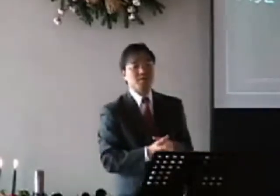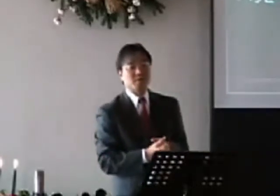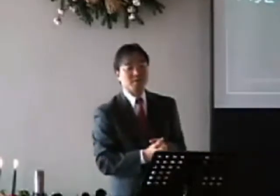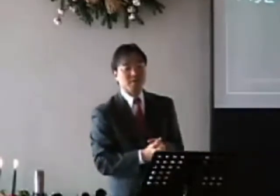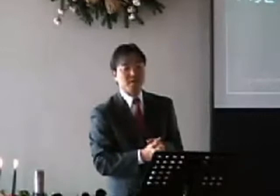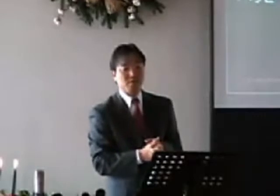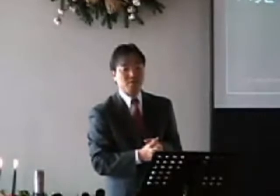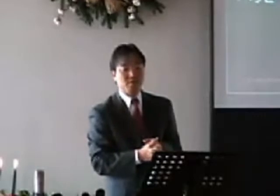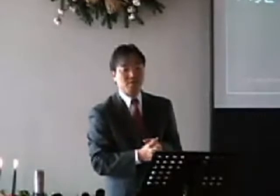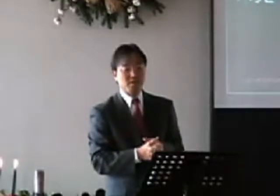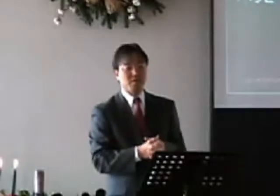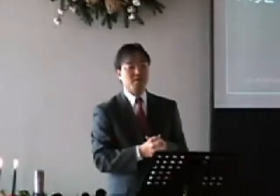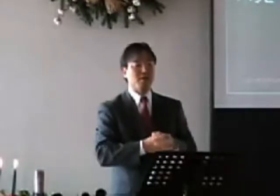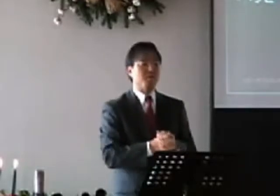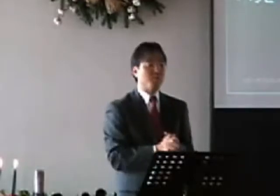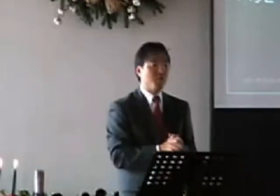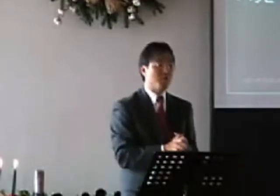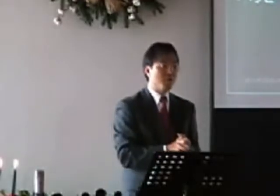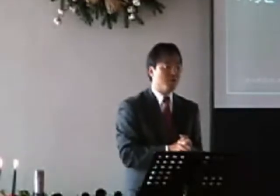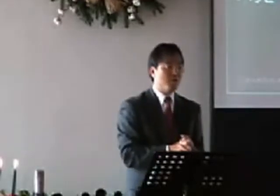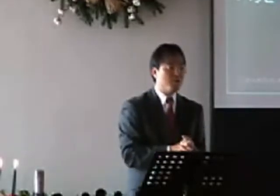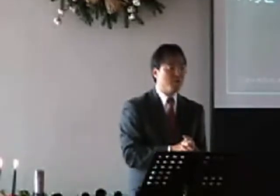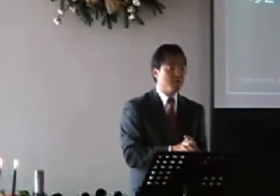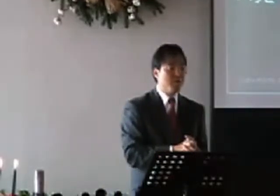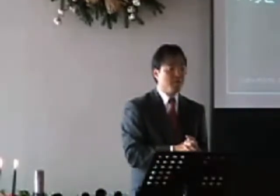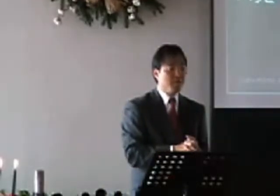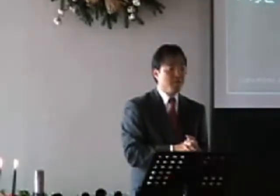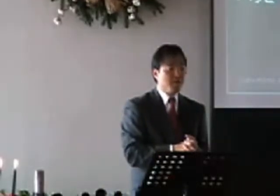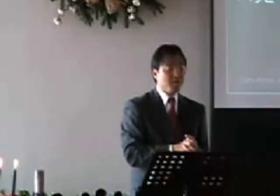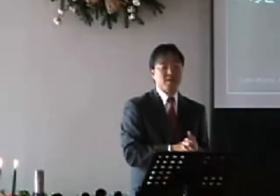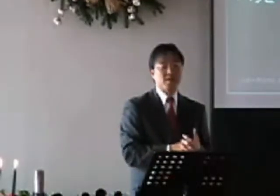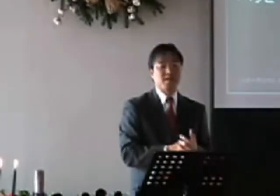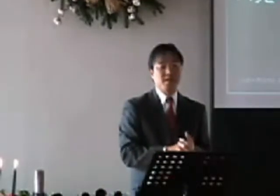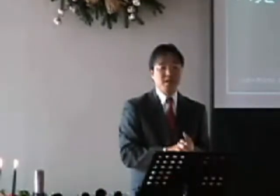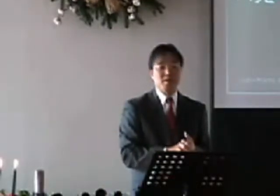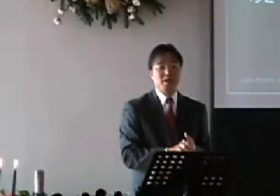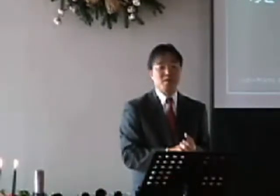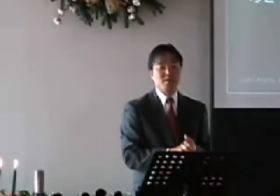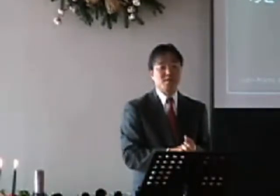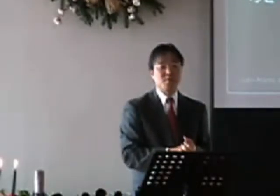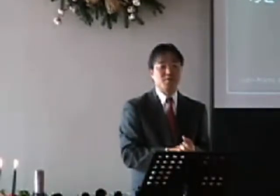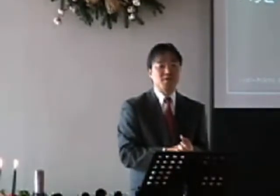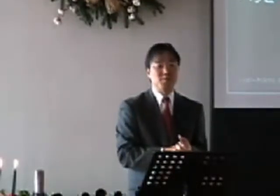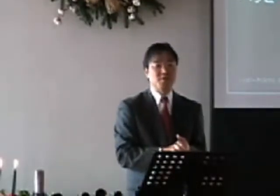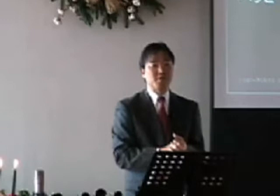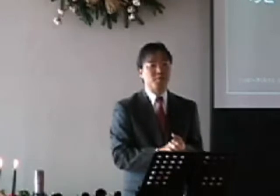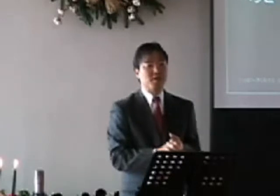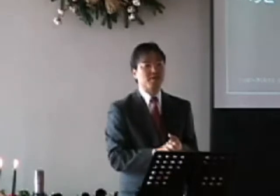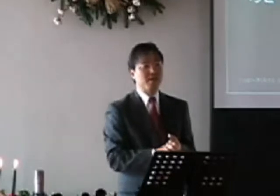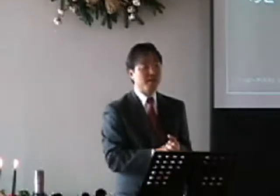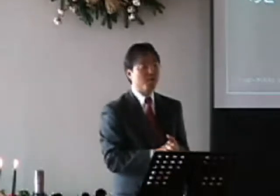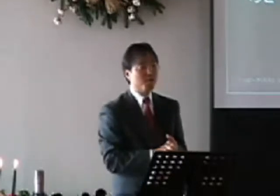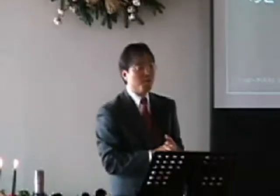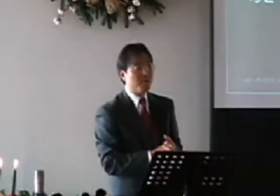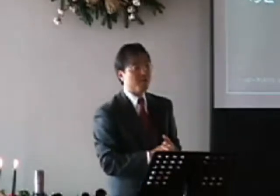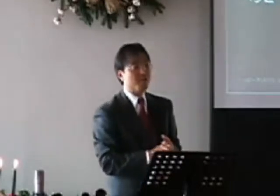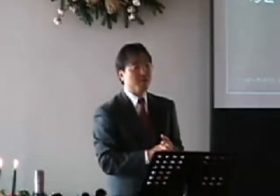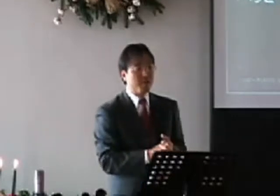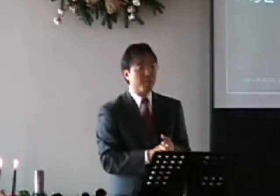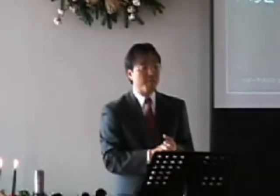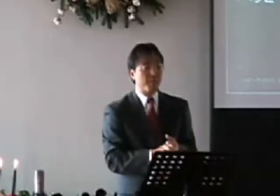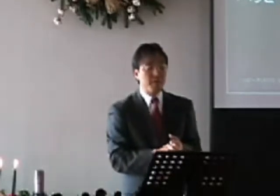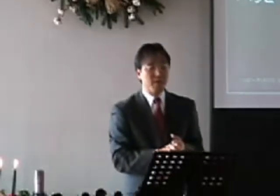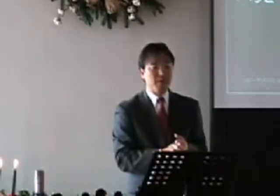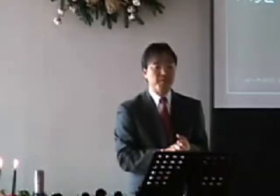、当然その一人でね、皆さんもあるでしょ、スーパーとかで、ね、デパートで、迷子になったことあるでしょ、